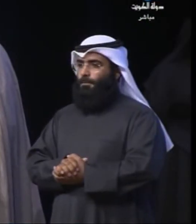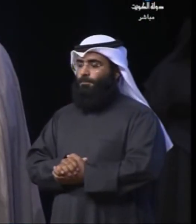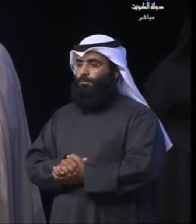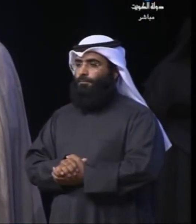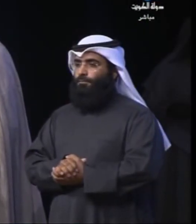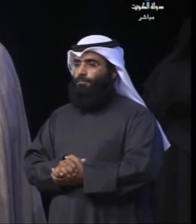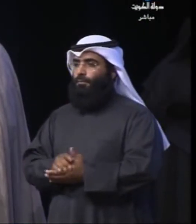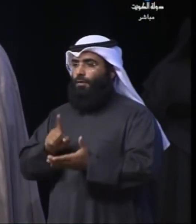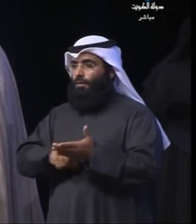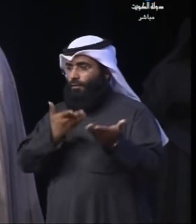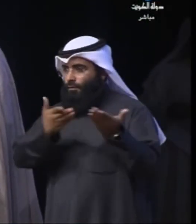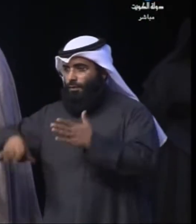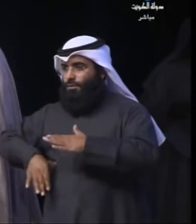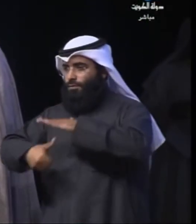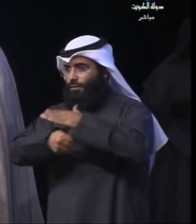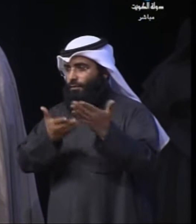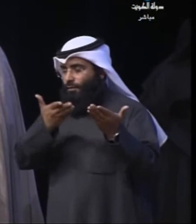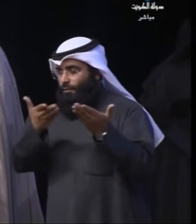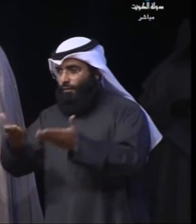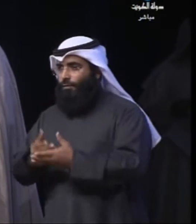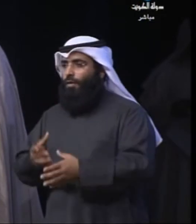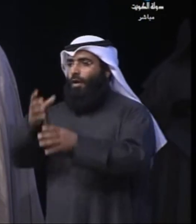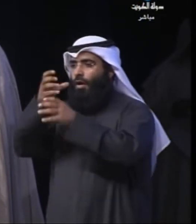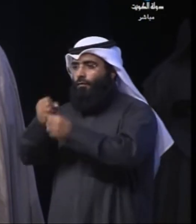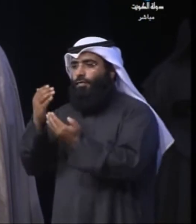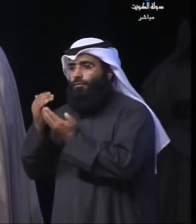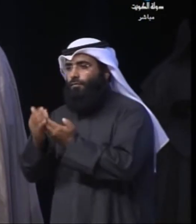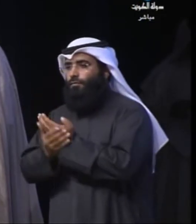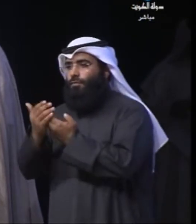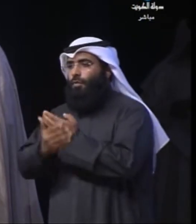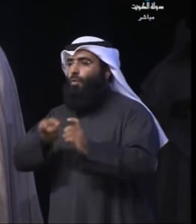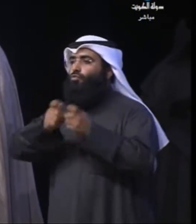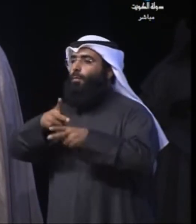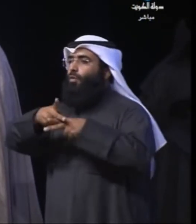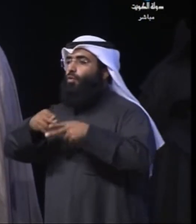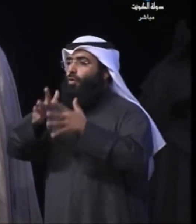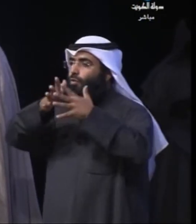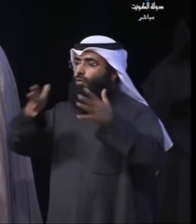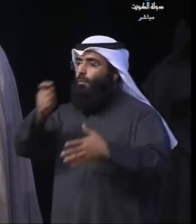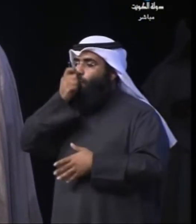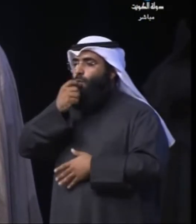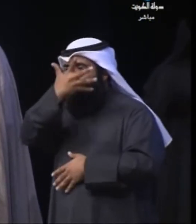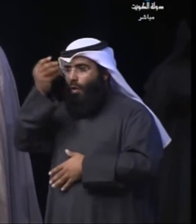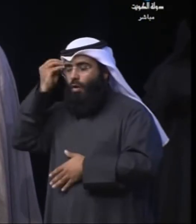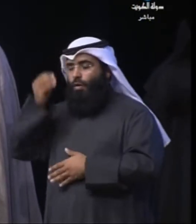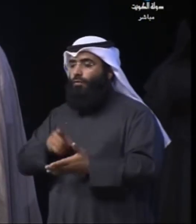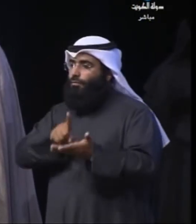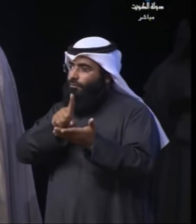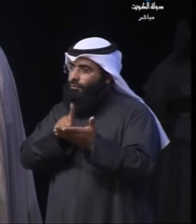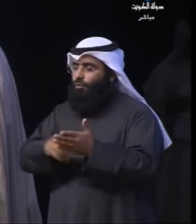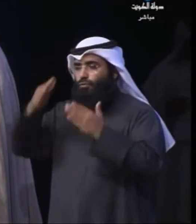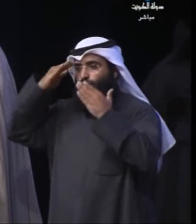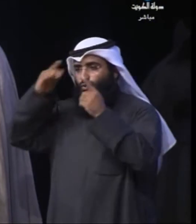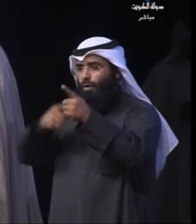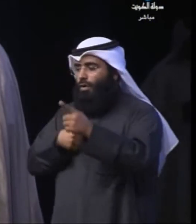إن تفضلكم يا صاحب السمو حفظكم الله برعاية مسابقة الكويت الكبرى لحفظ القرآن الكريم وتجويده وتتويجه